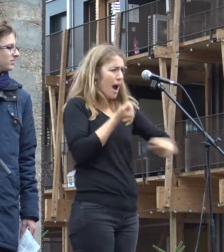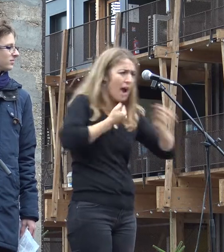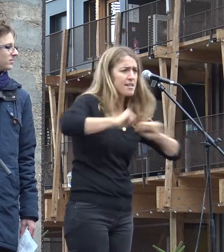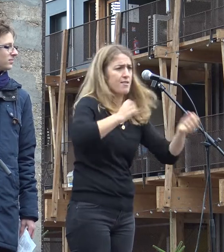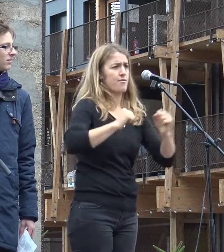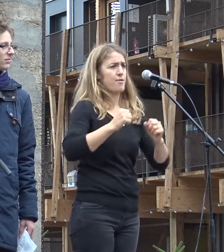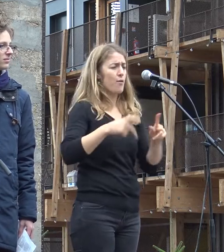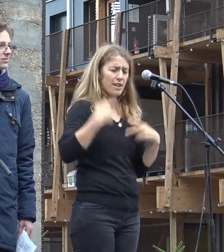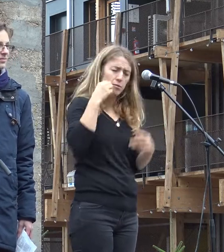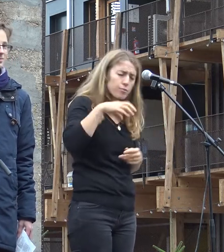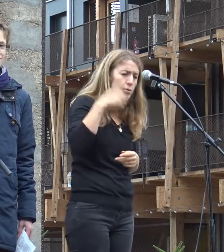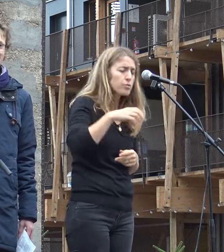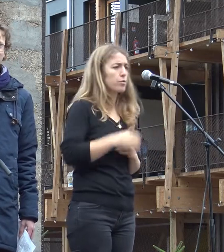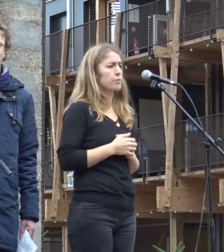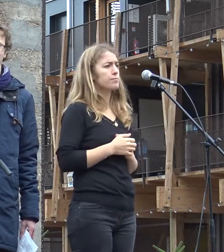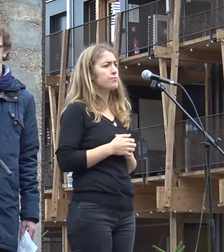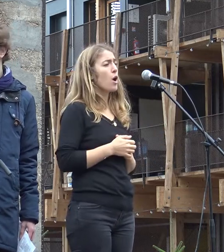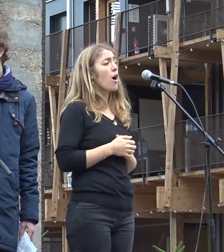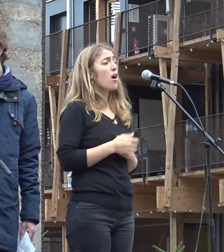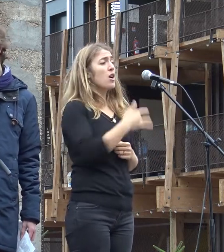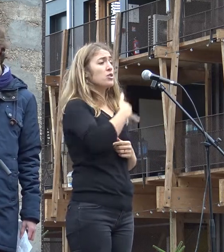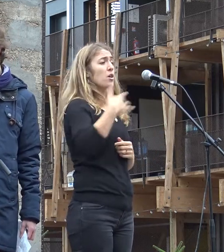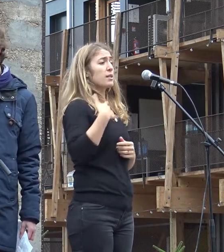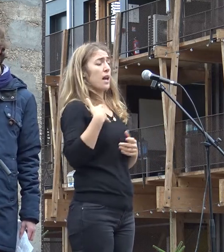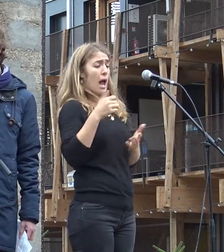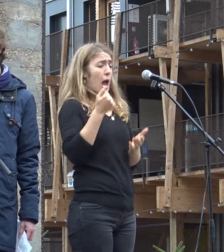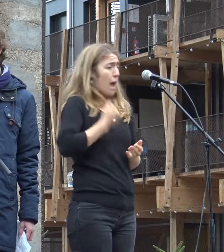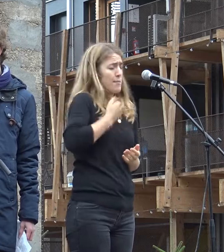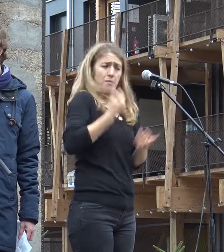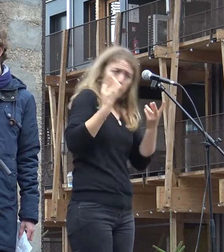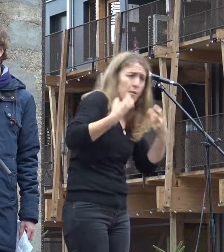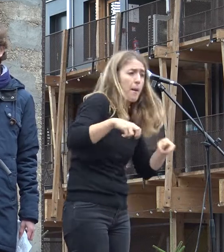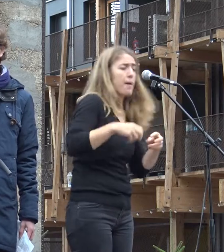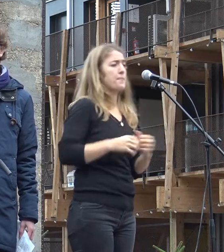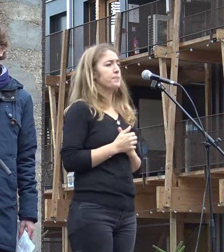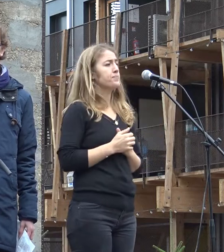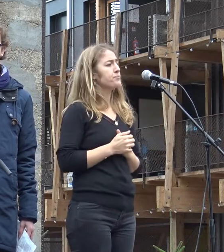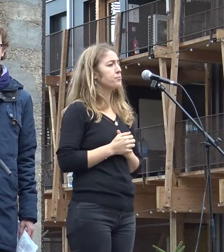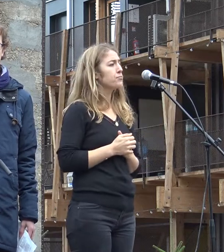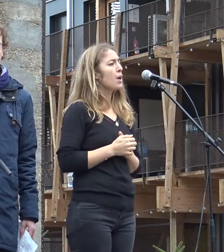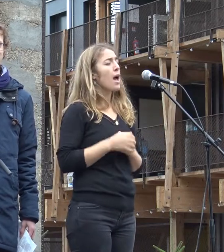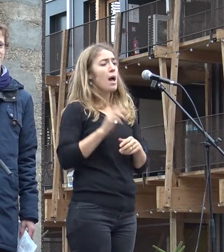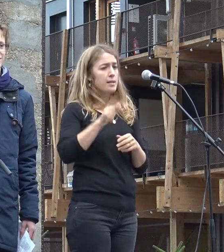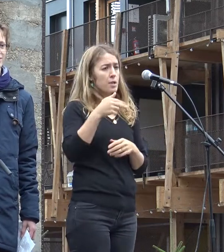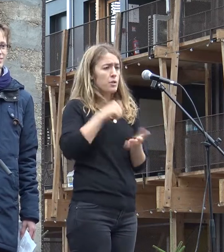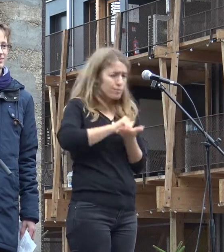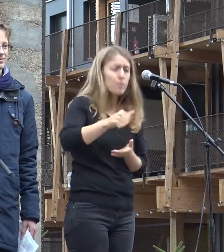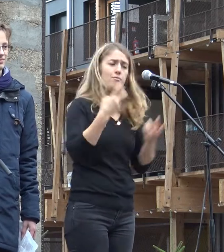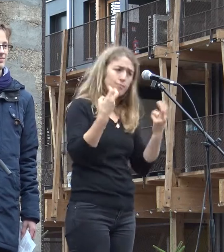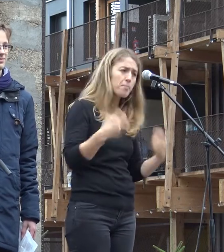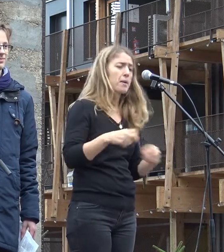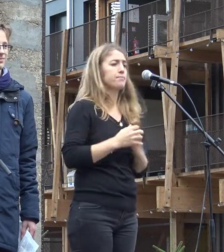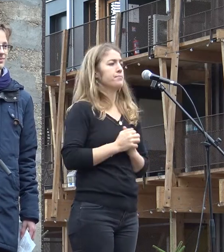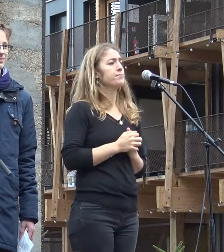Parce que nous refusons que l'on prenne notre santé en otage. Parce que nous refusons qu'on les détruise la nature.